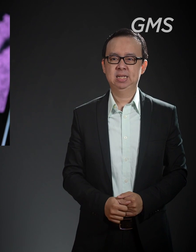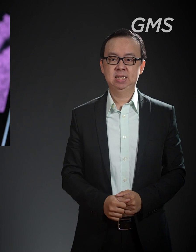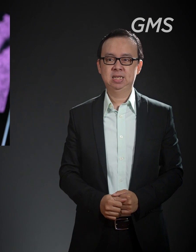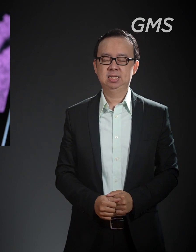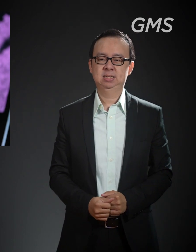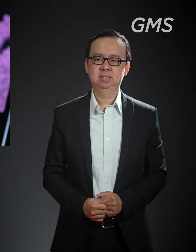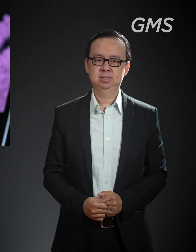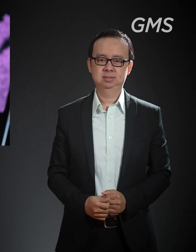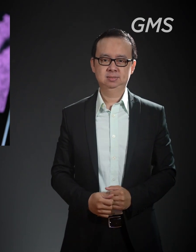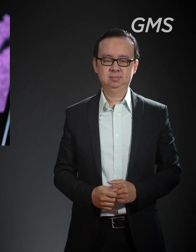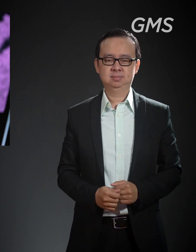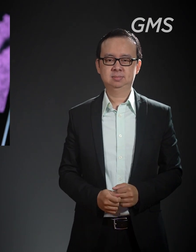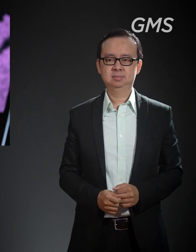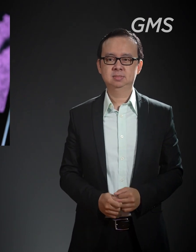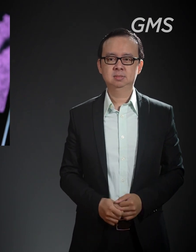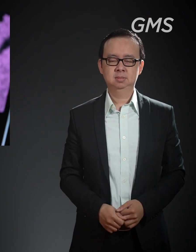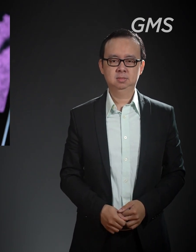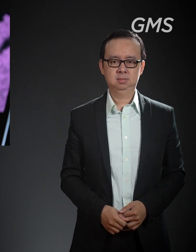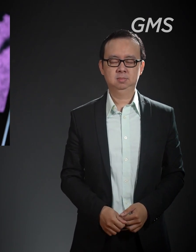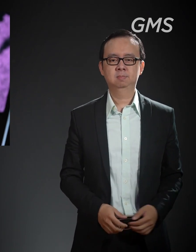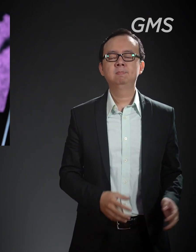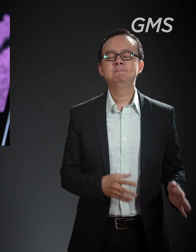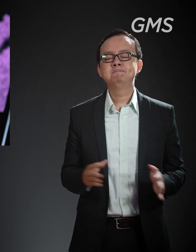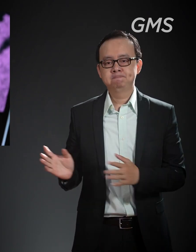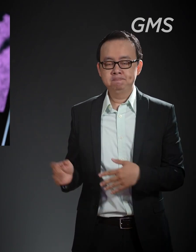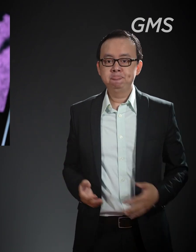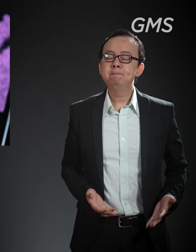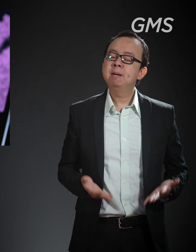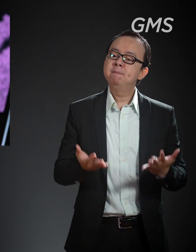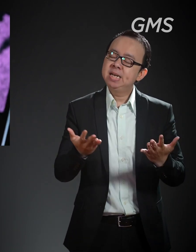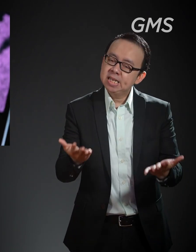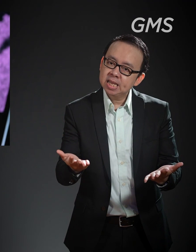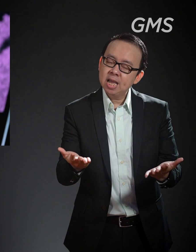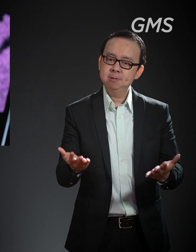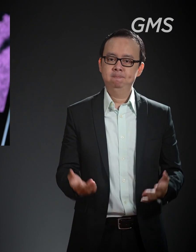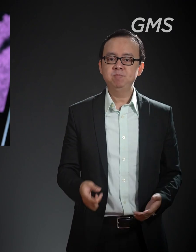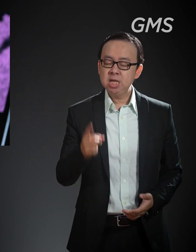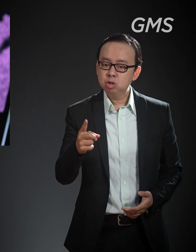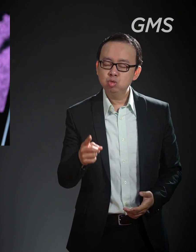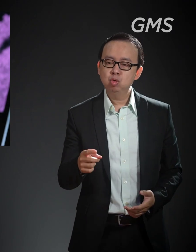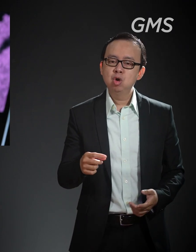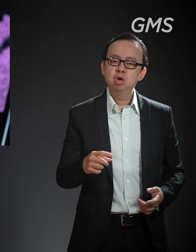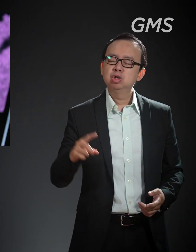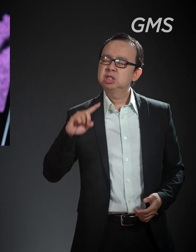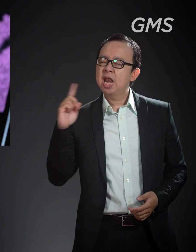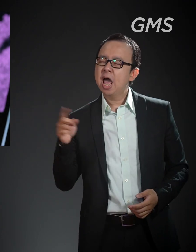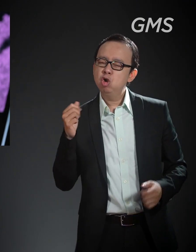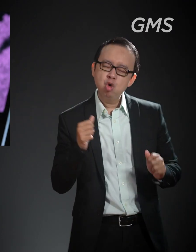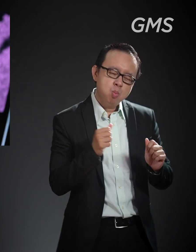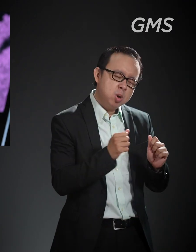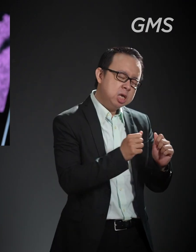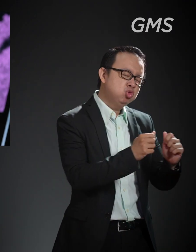to the Lord. Catat itu. Memberikan atau membagikan materi itu selalu mengikuti orang-orang yang